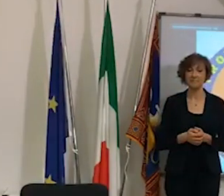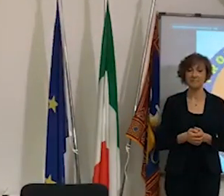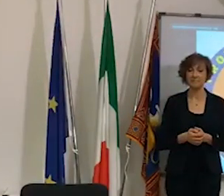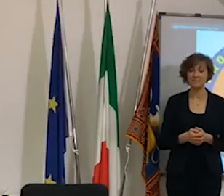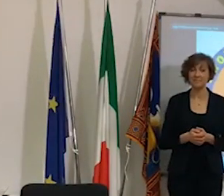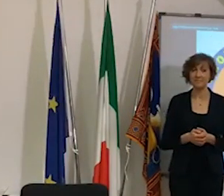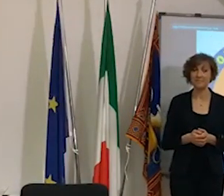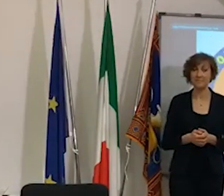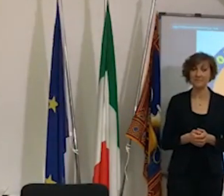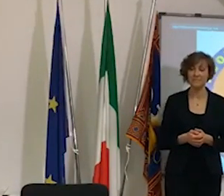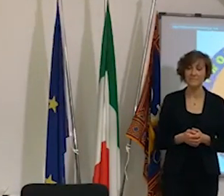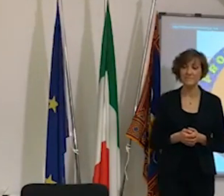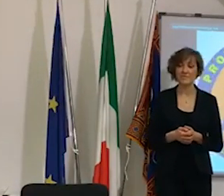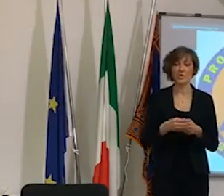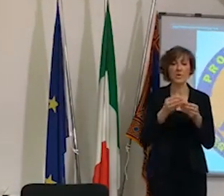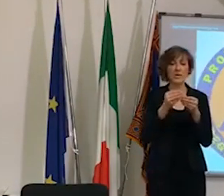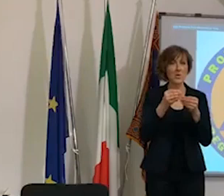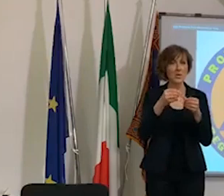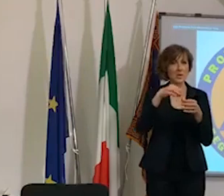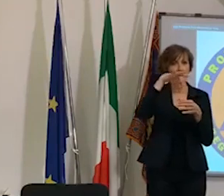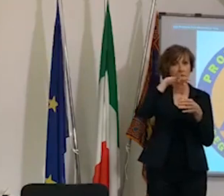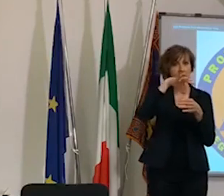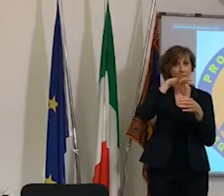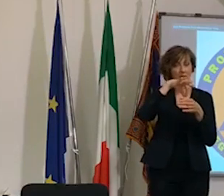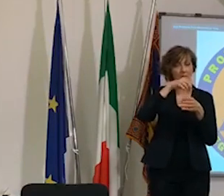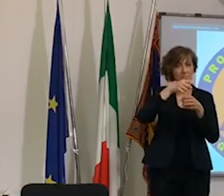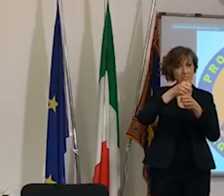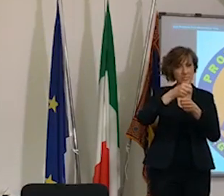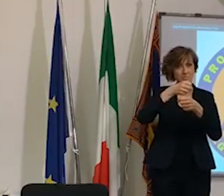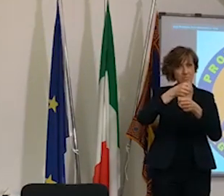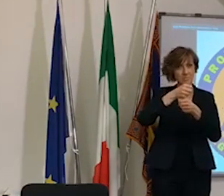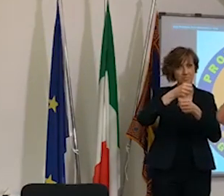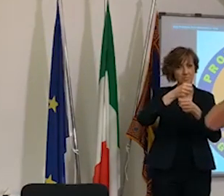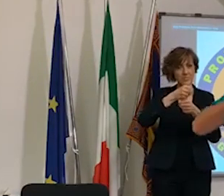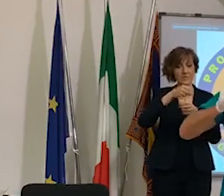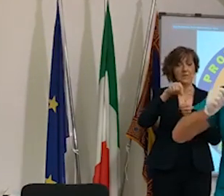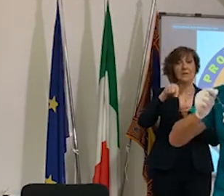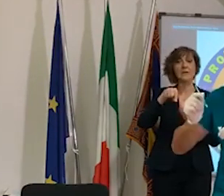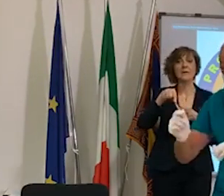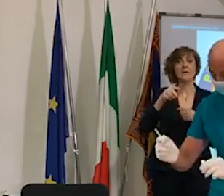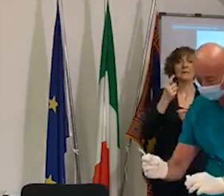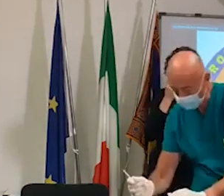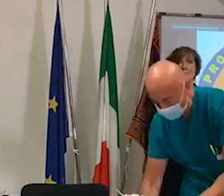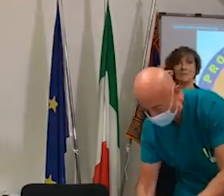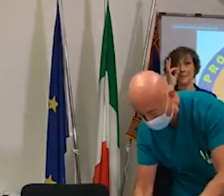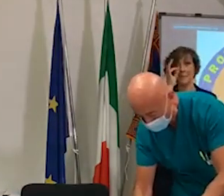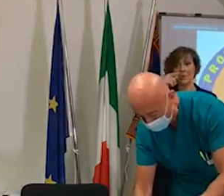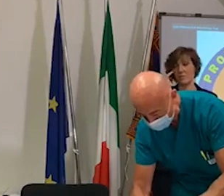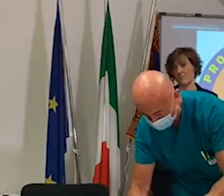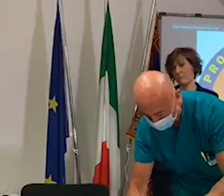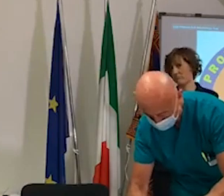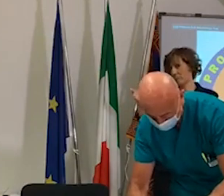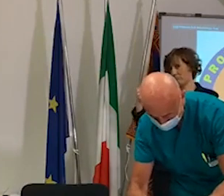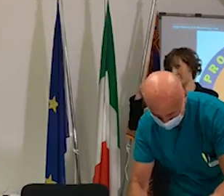Viene dipinto in questo liquido, viene spruzzato, il tampone poi viene eliminato, lo mettiamo